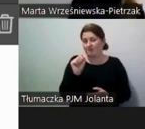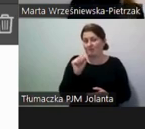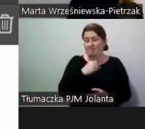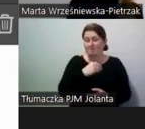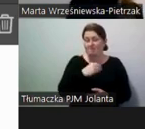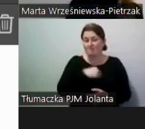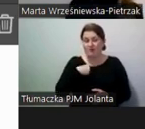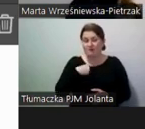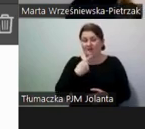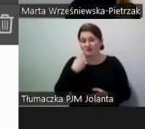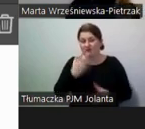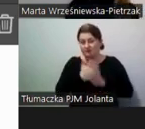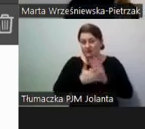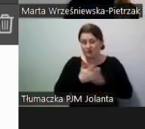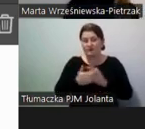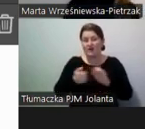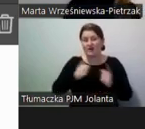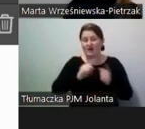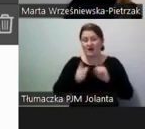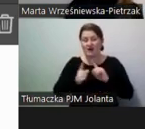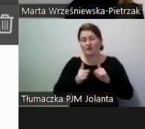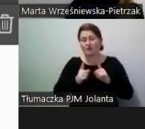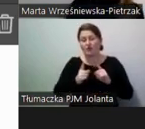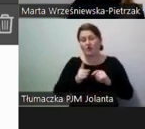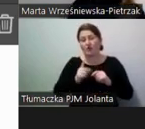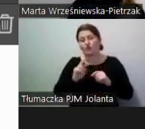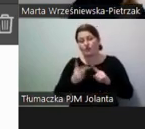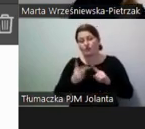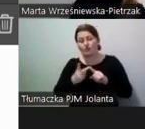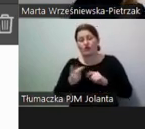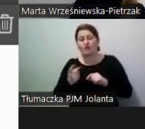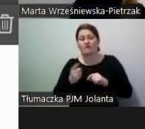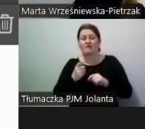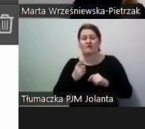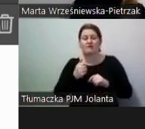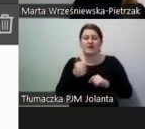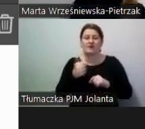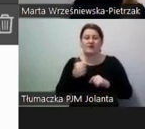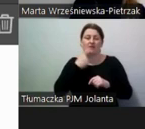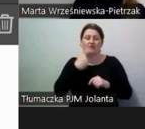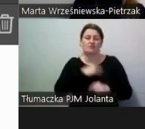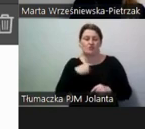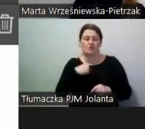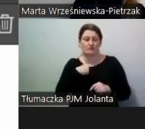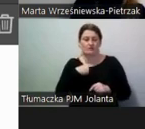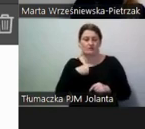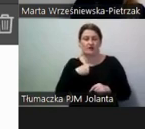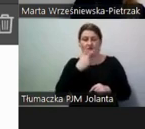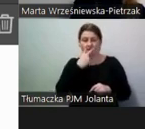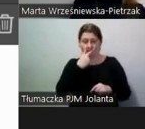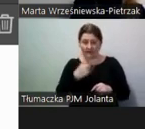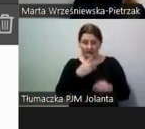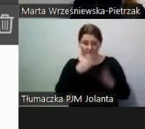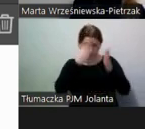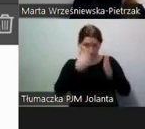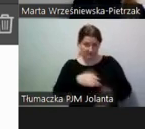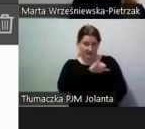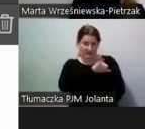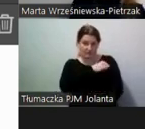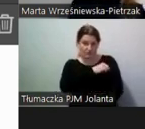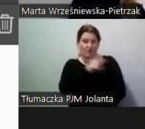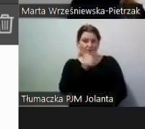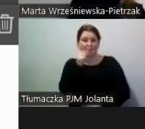polskim języku migowym, albo wersję w języku polskim. Widzi również imiona. Ja tutaj z uwagi na RODO